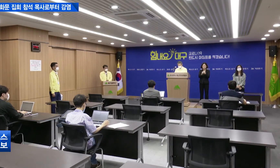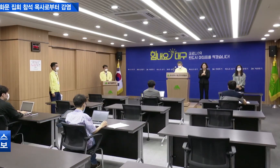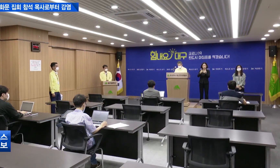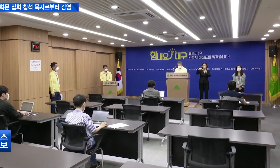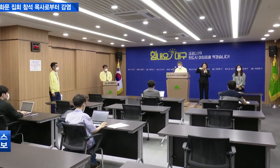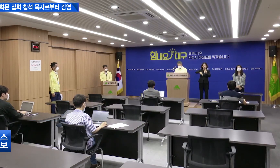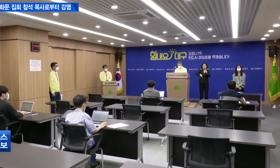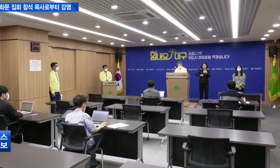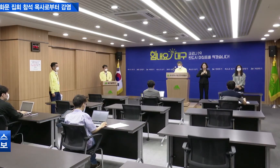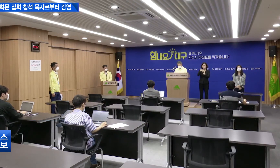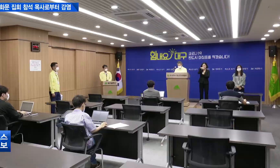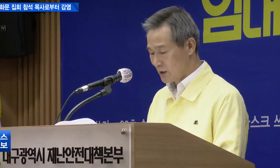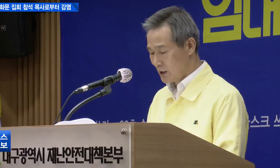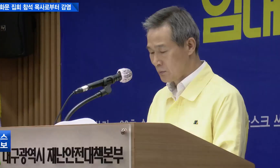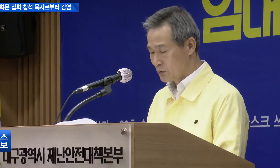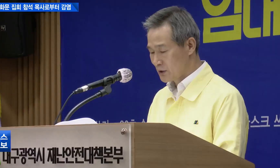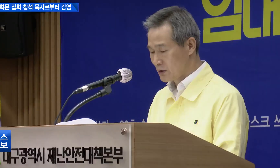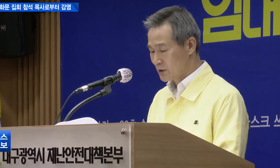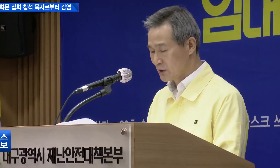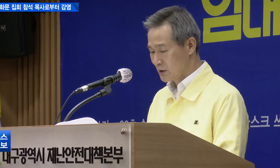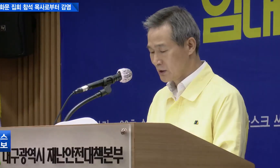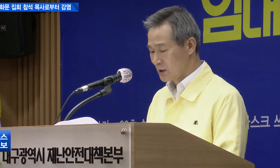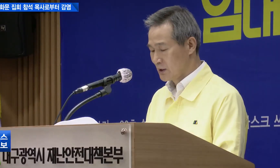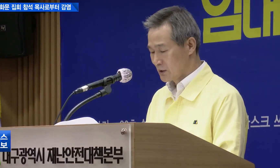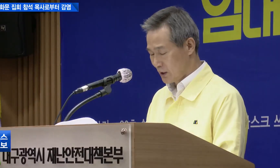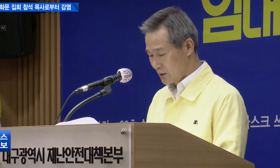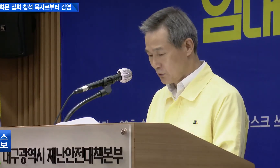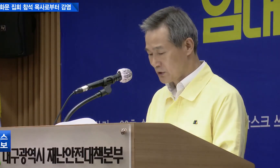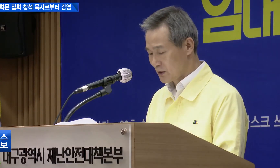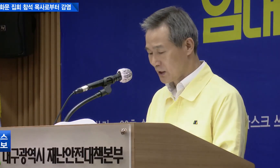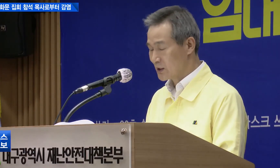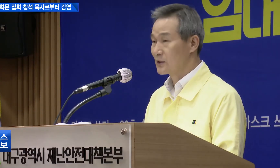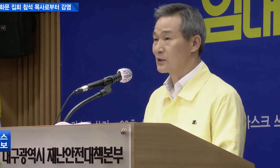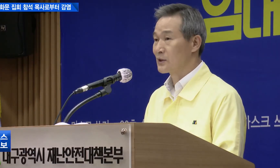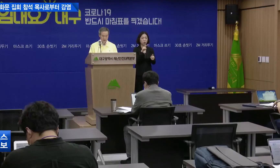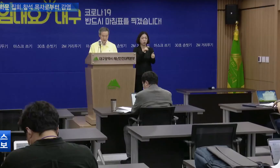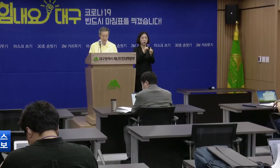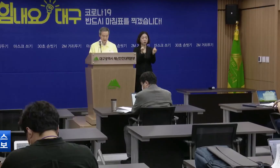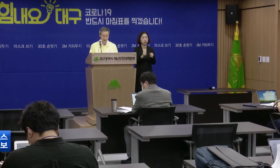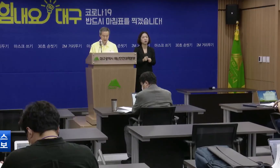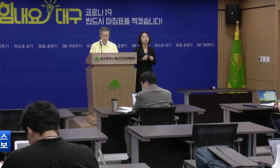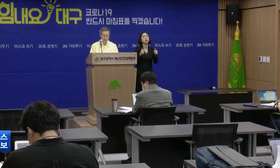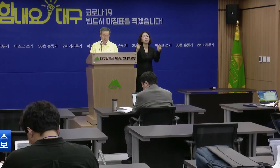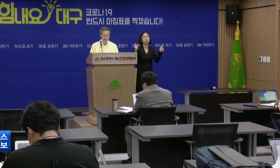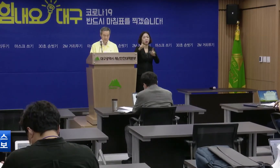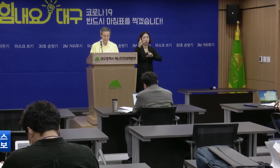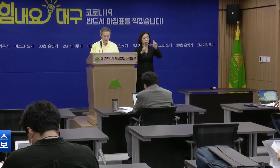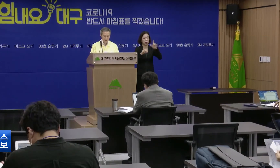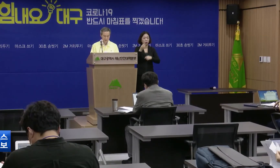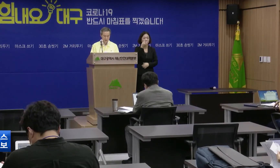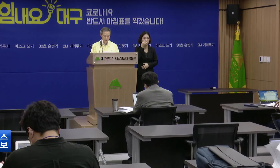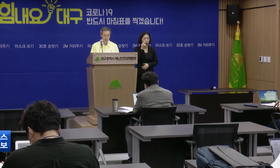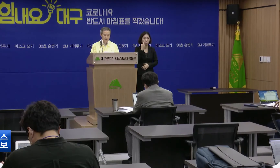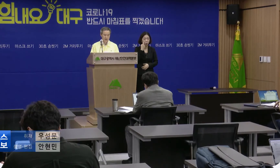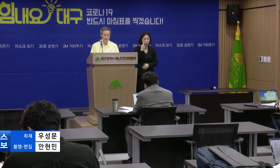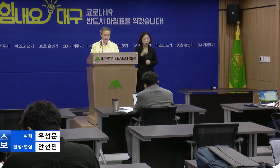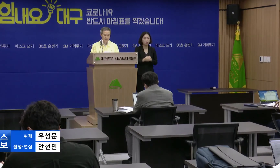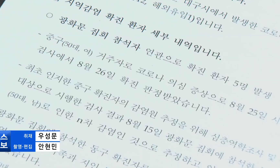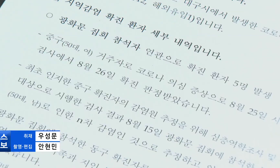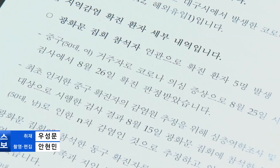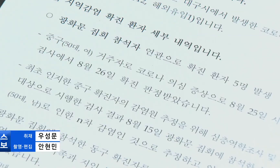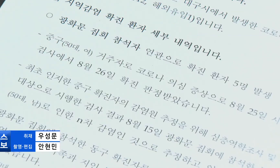이번 주말이 코로나19 감염이 확산되느냐 진정되느냐를 가르는 분수령이 될 것으로 보고 고강도